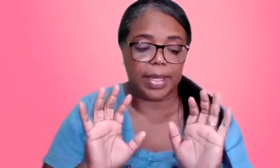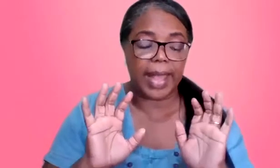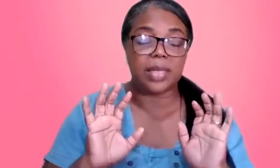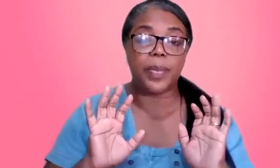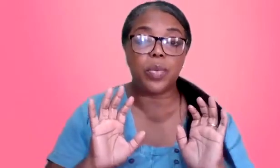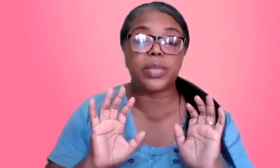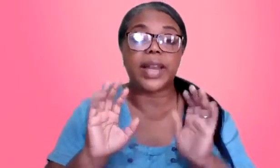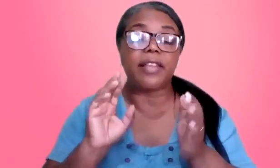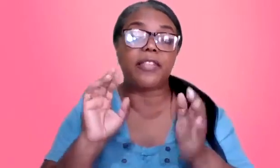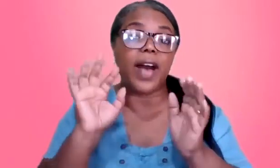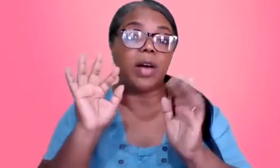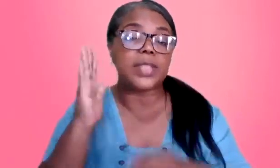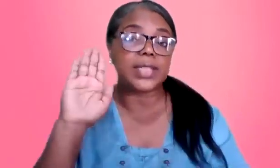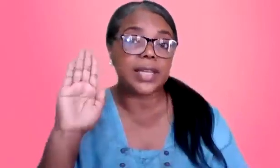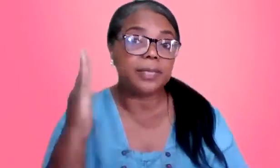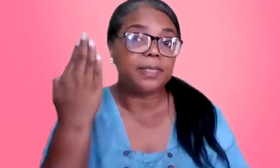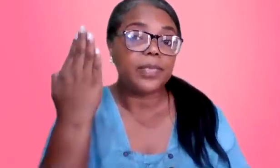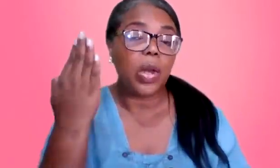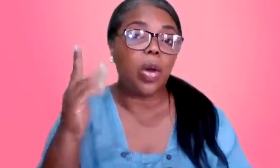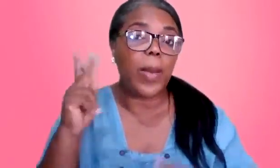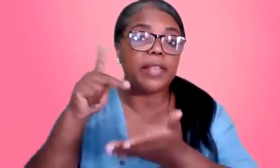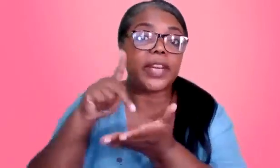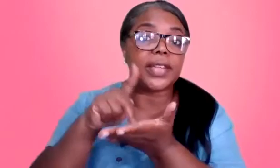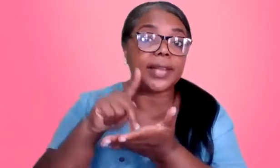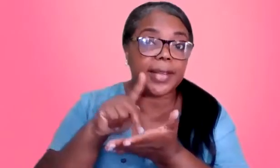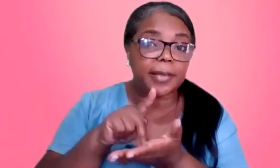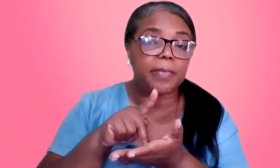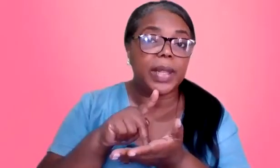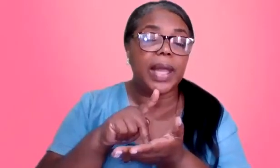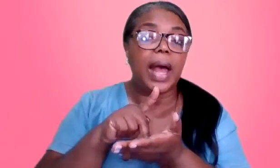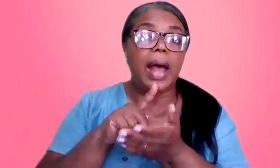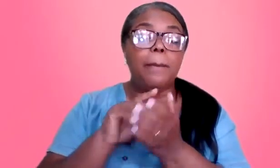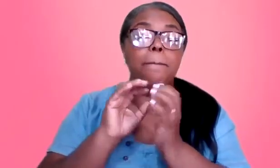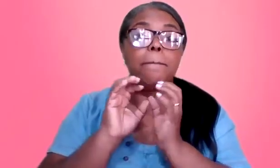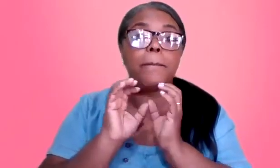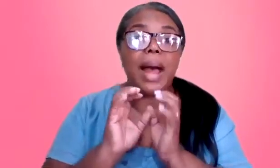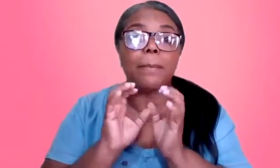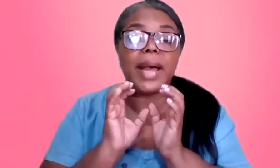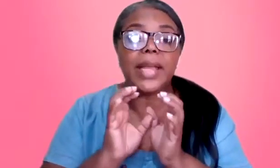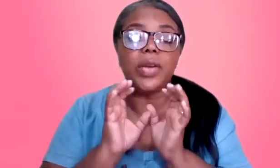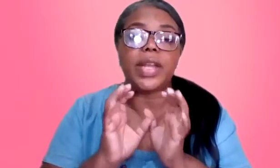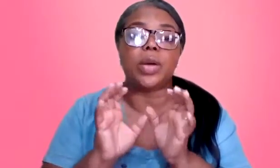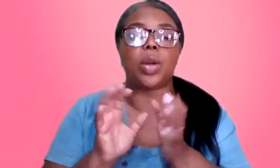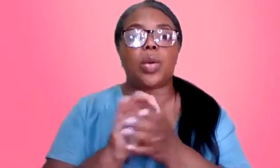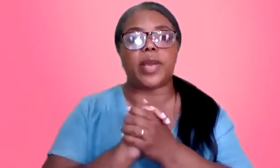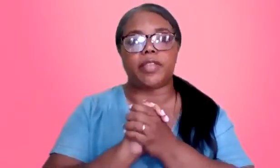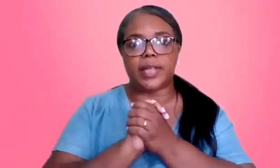Essa pergunta ela é falsa ou ela é verdadeira? A maioria colocou que é